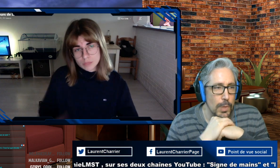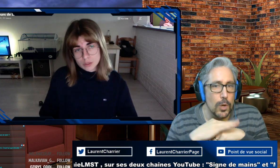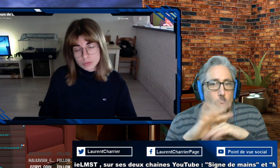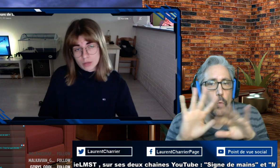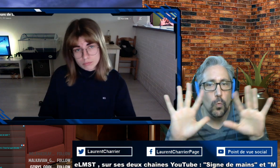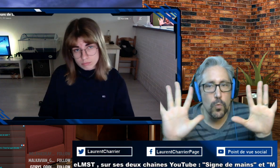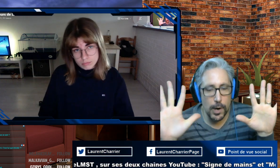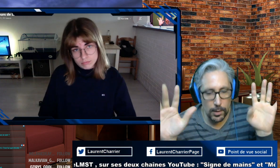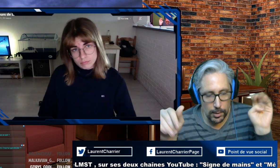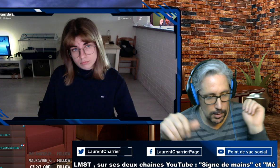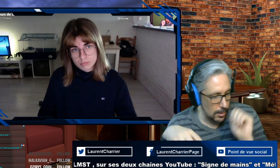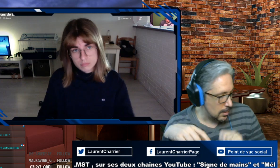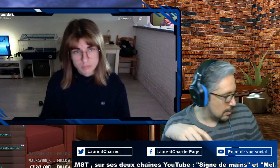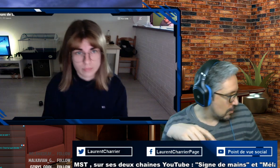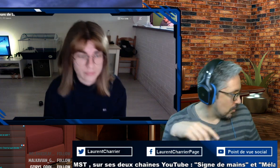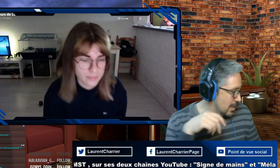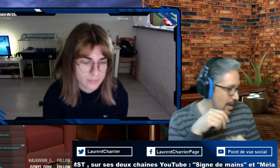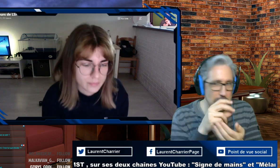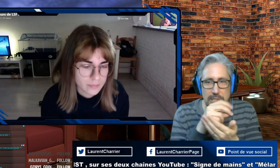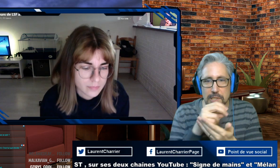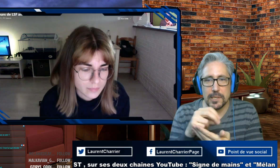comme ça. Ou alors,